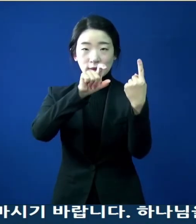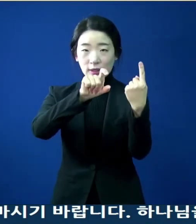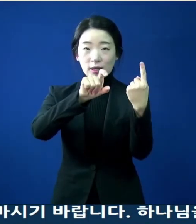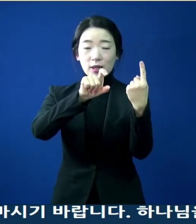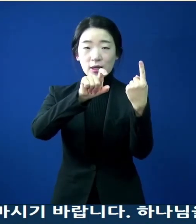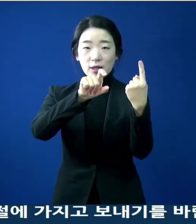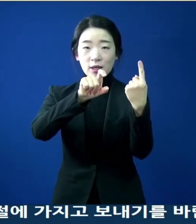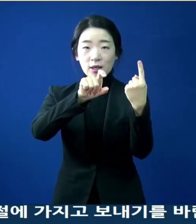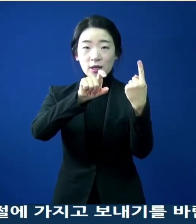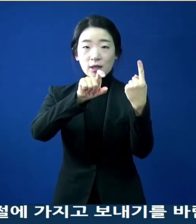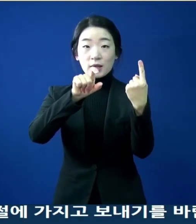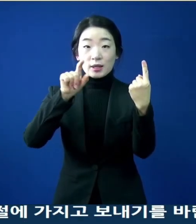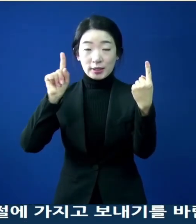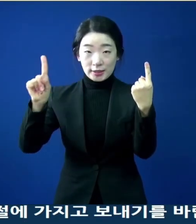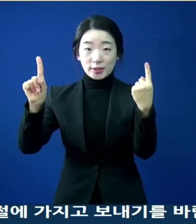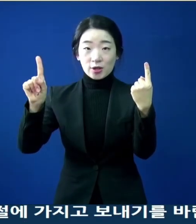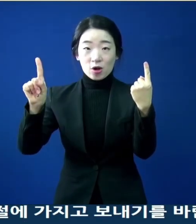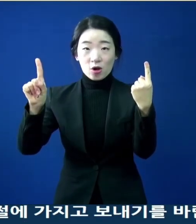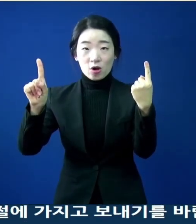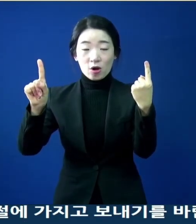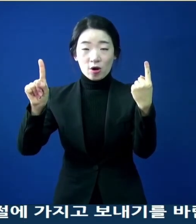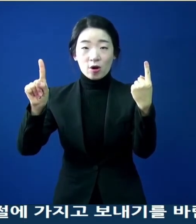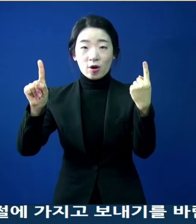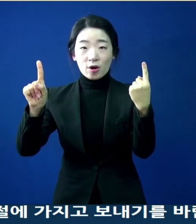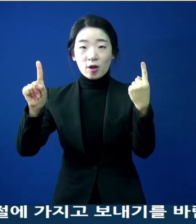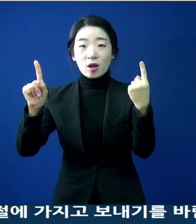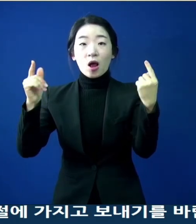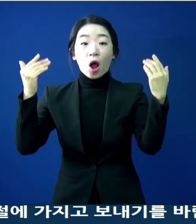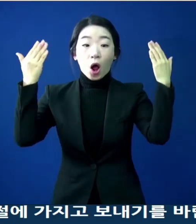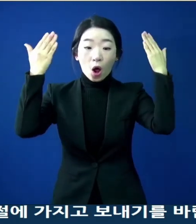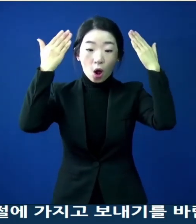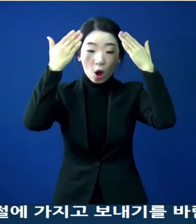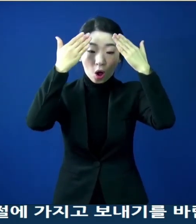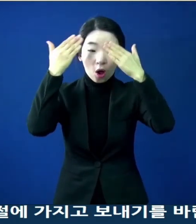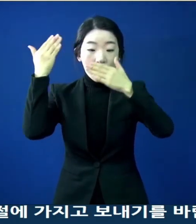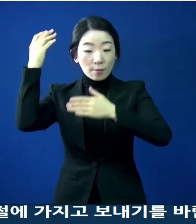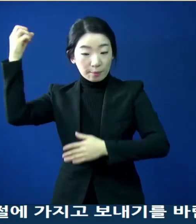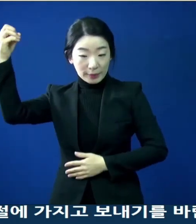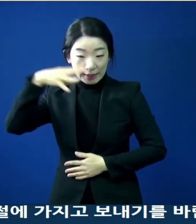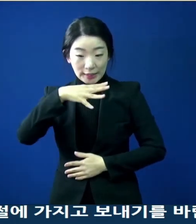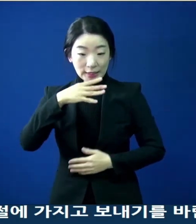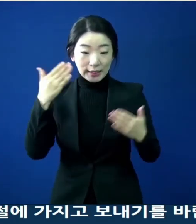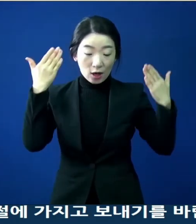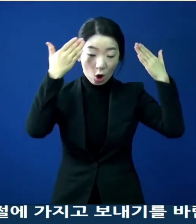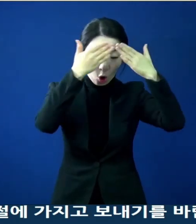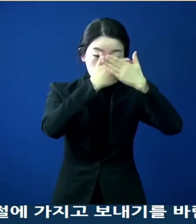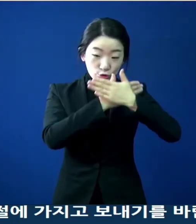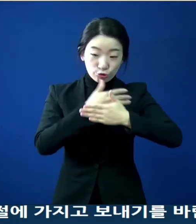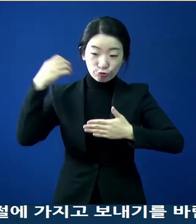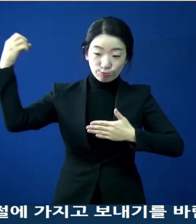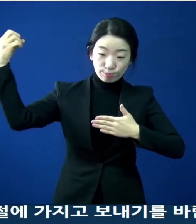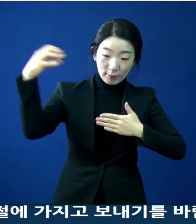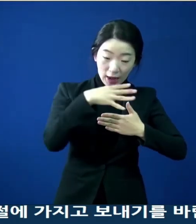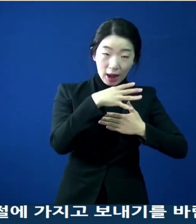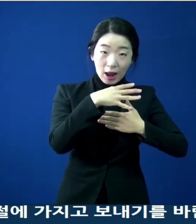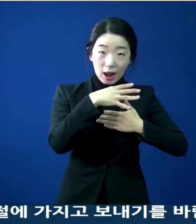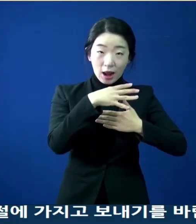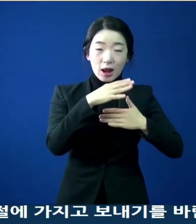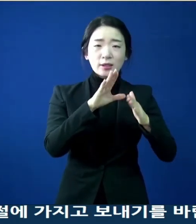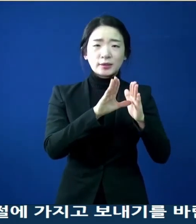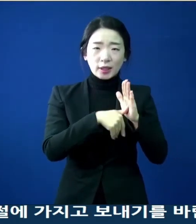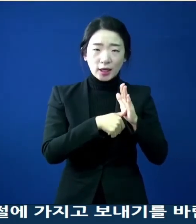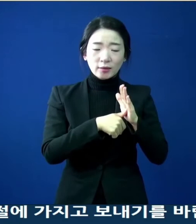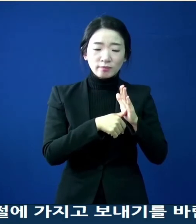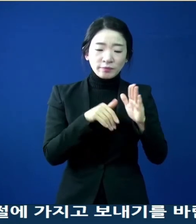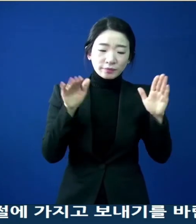비치되 어둠이 깨닫지 못하더라. 이 말씀은 어둠이 빛을